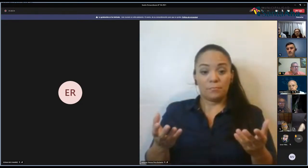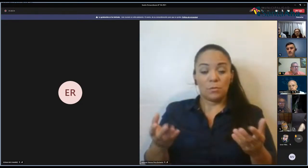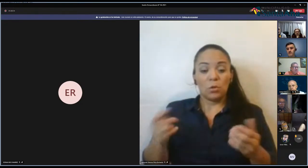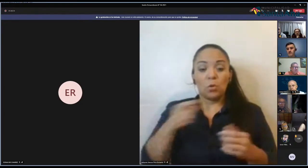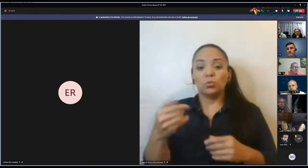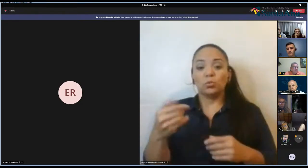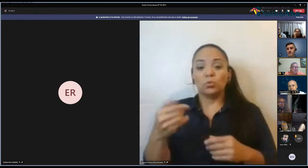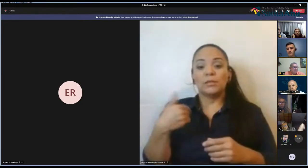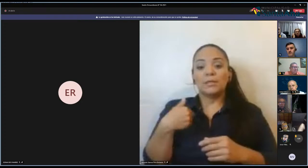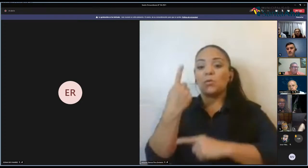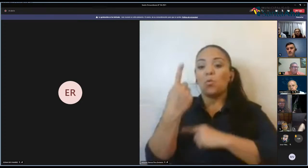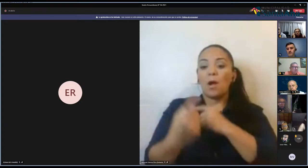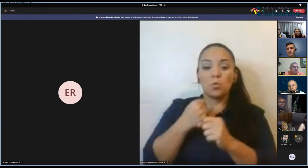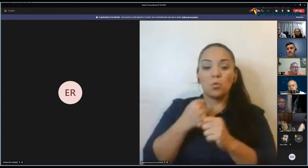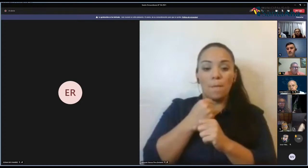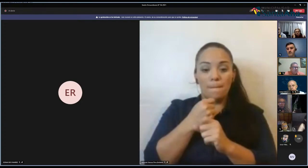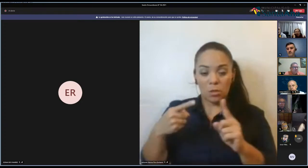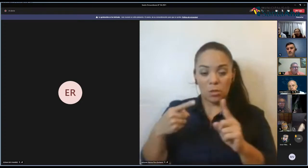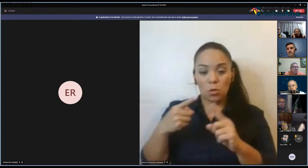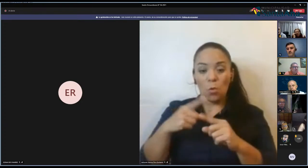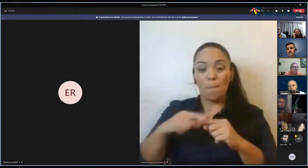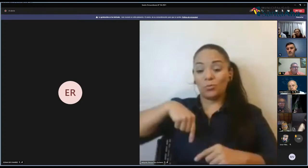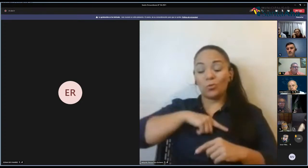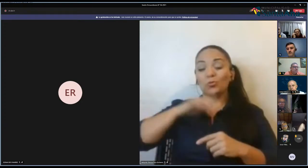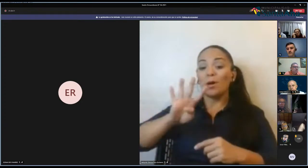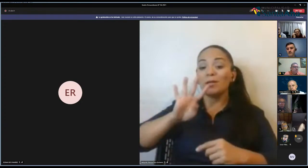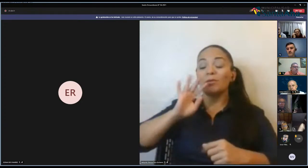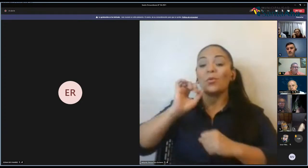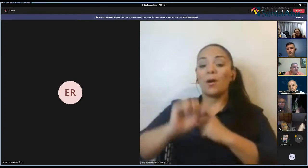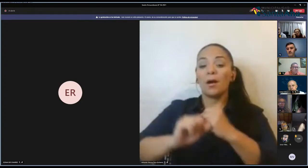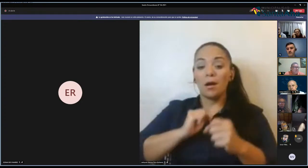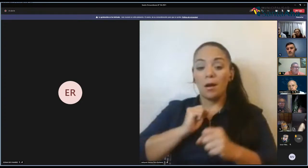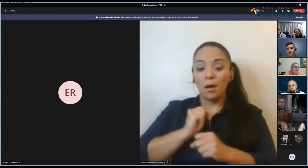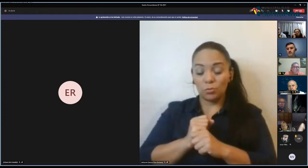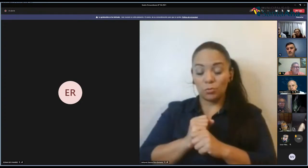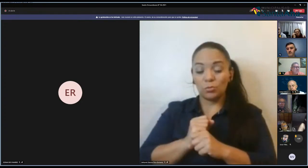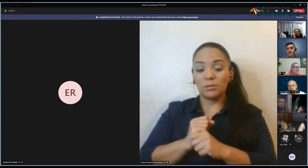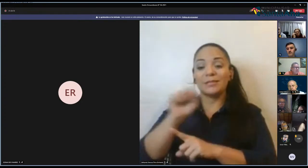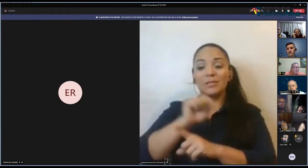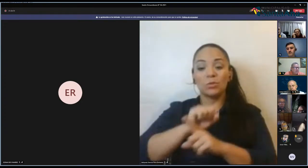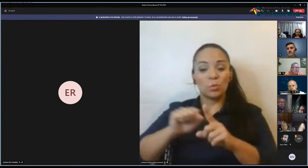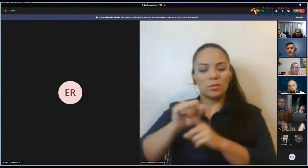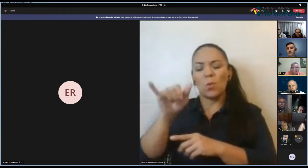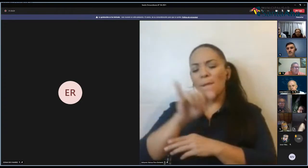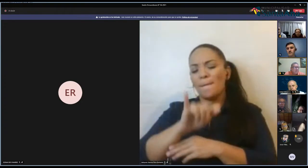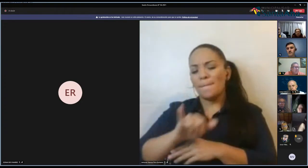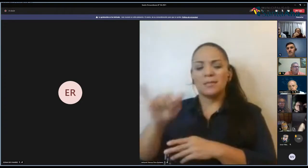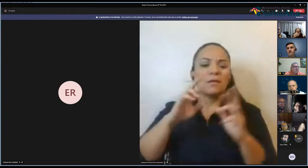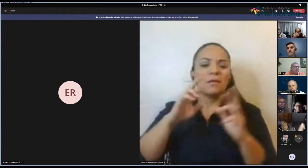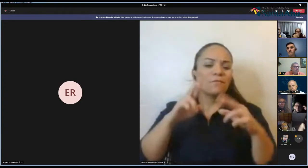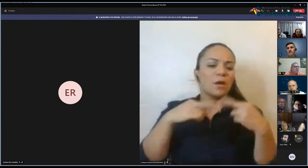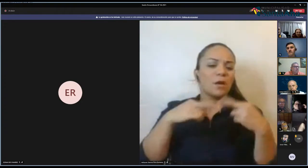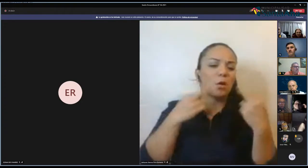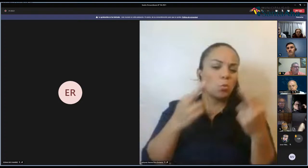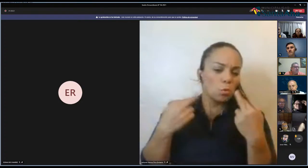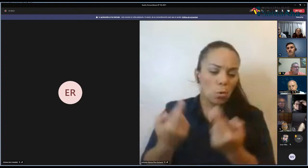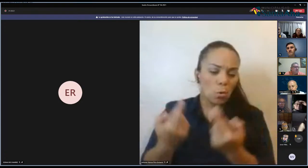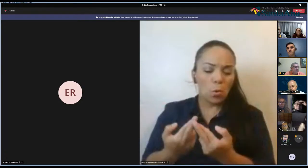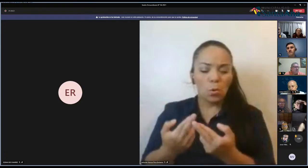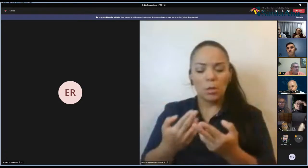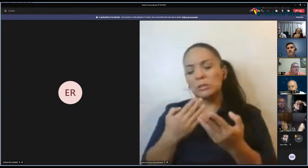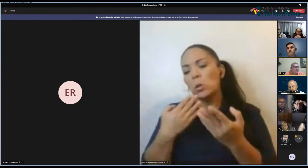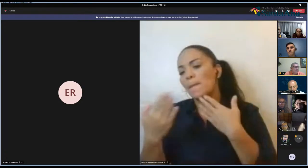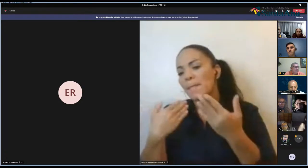que nosotros tenemos cuatro años de estar en esta situación en reuniones en conversaciones